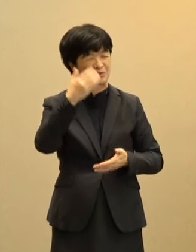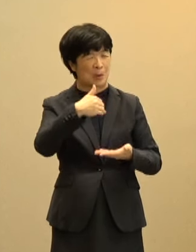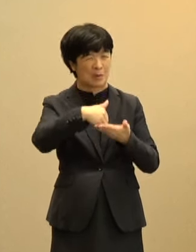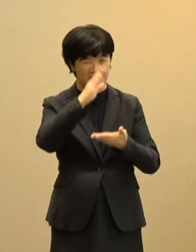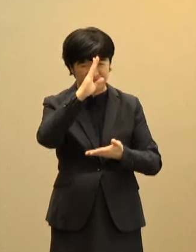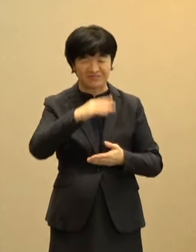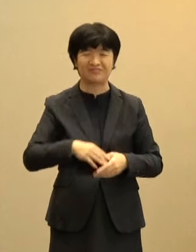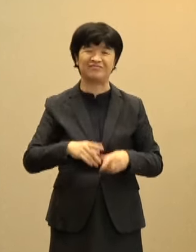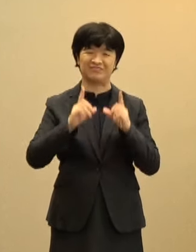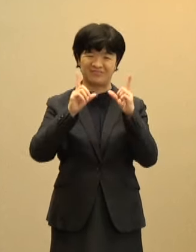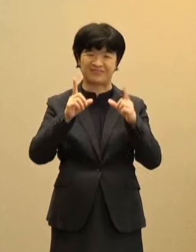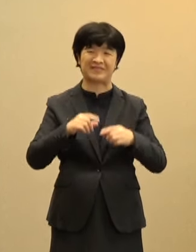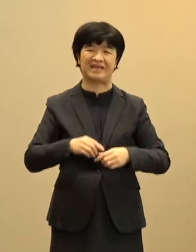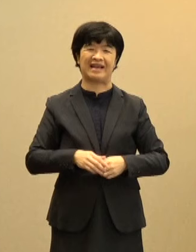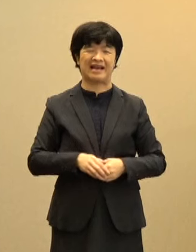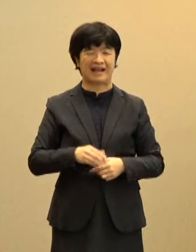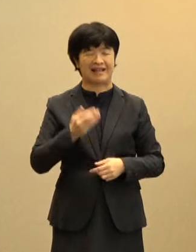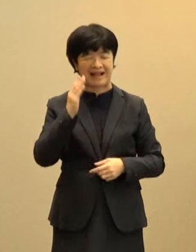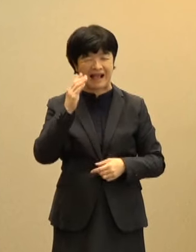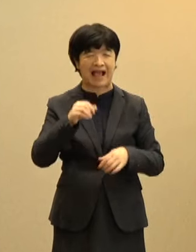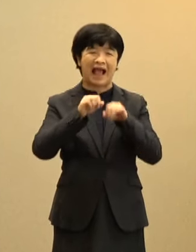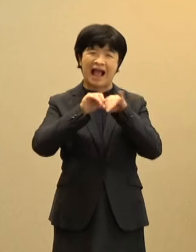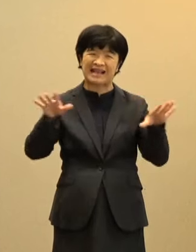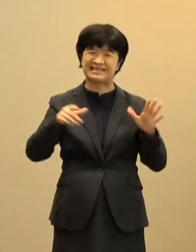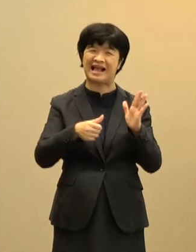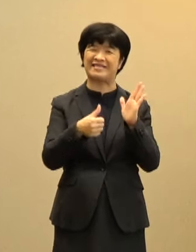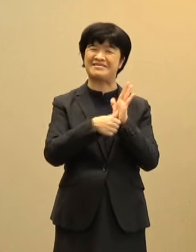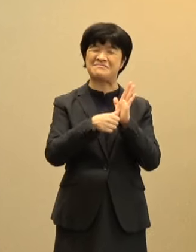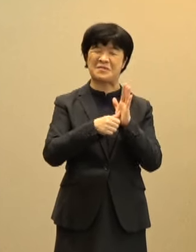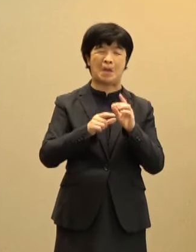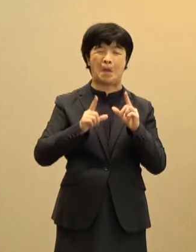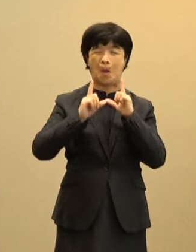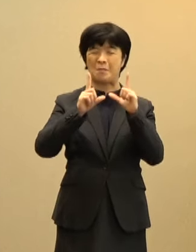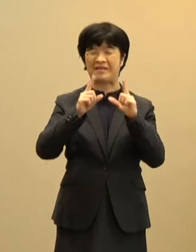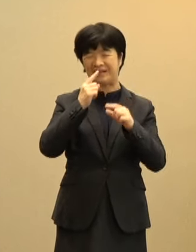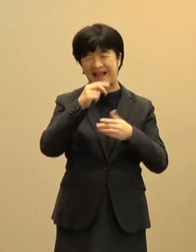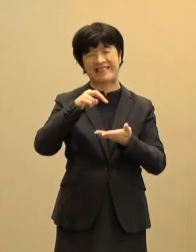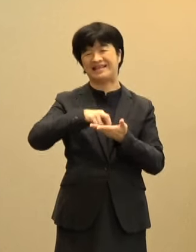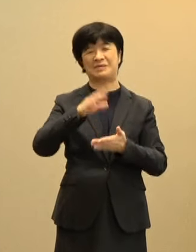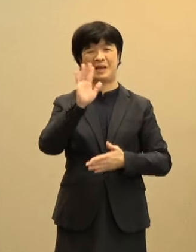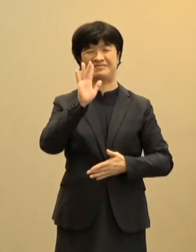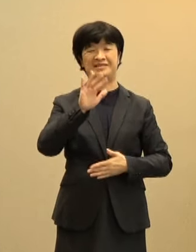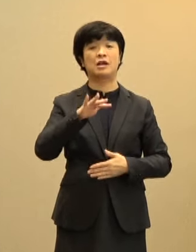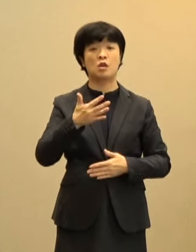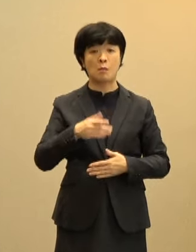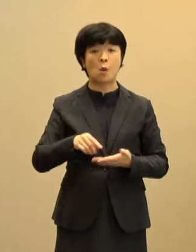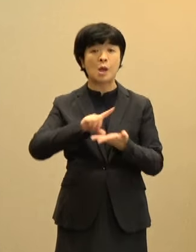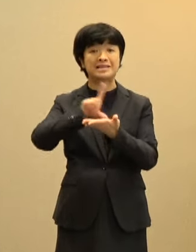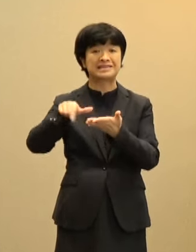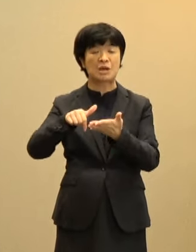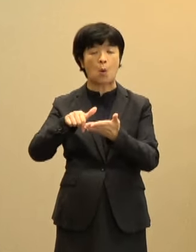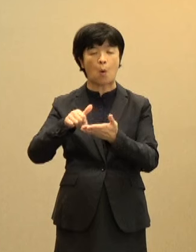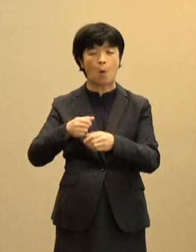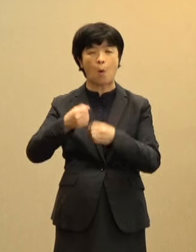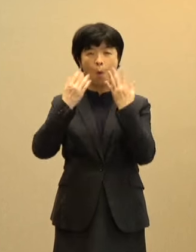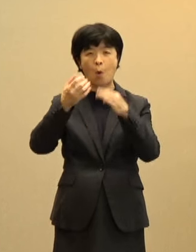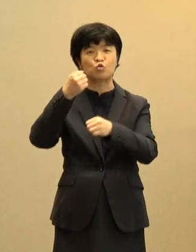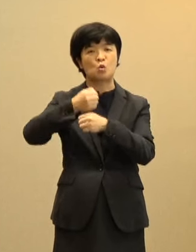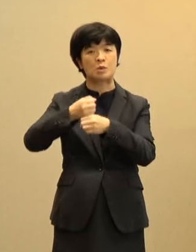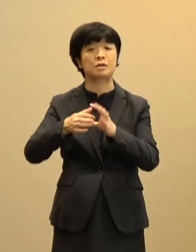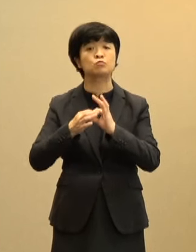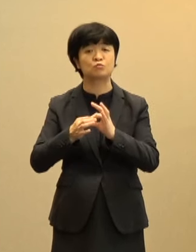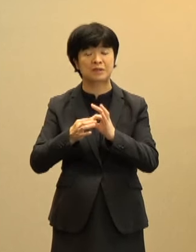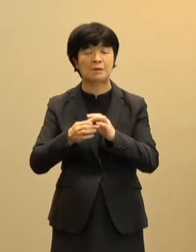。 なかなかね、その解散のネーミングについてコメントする立場ではないんですけれども、ただ地方創生に関してね、当然